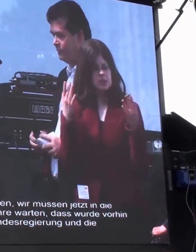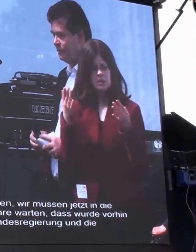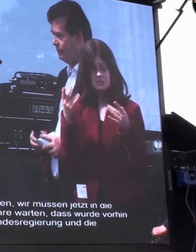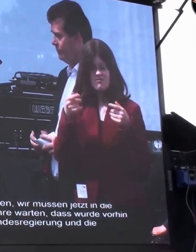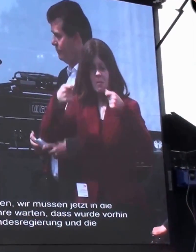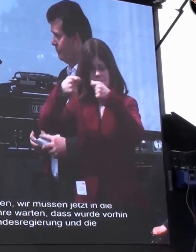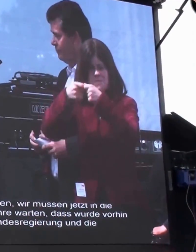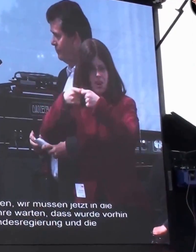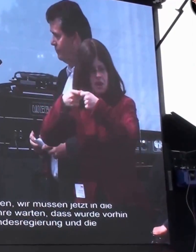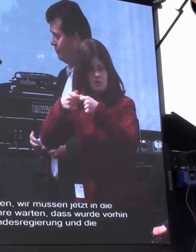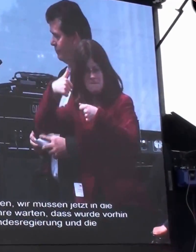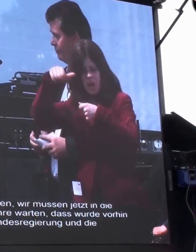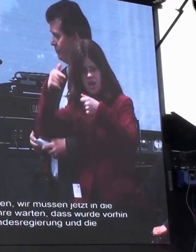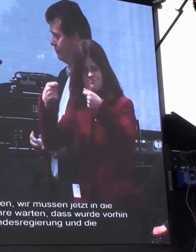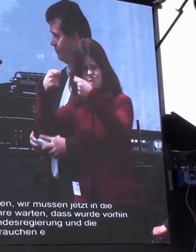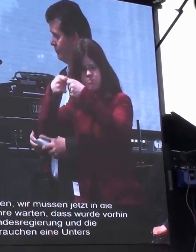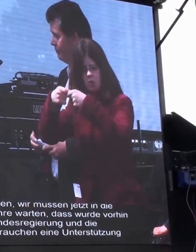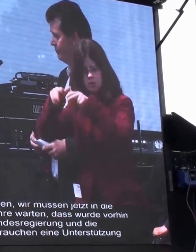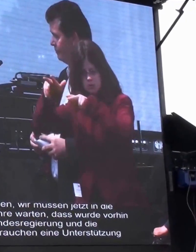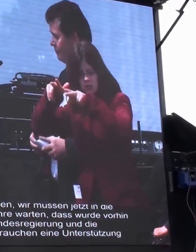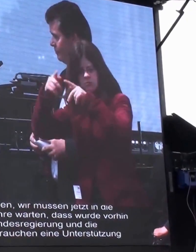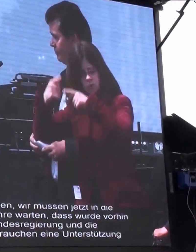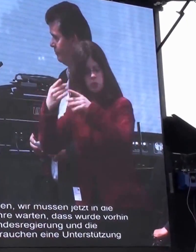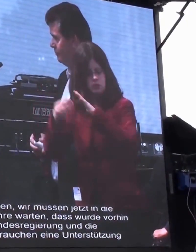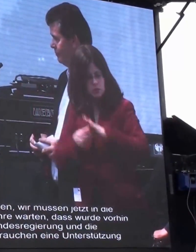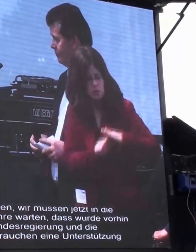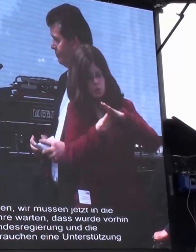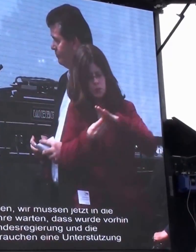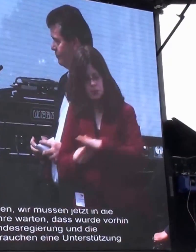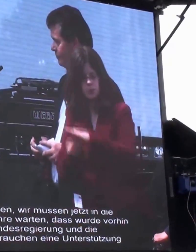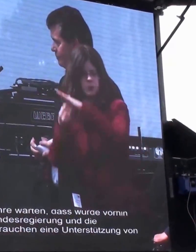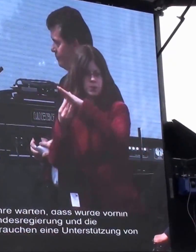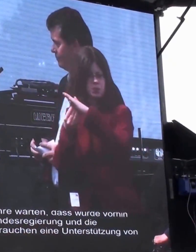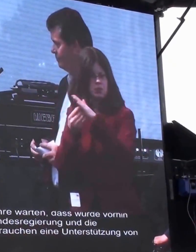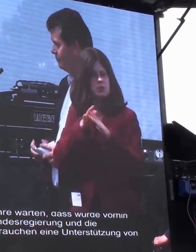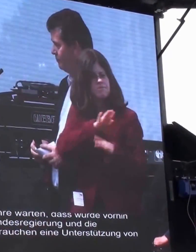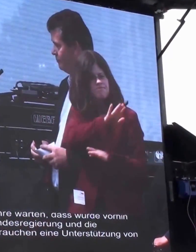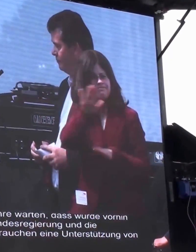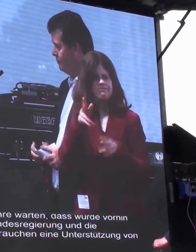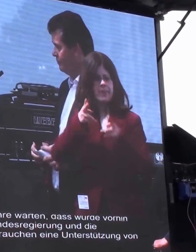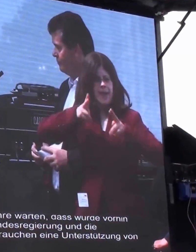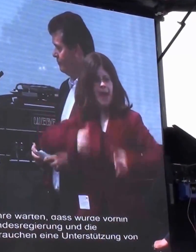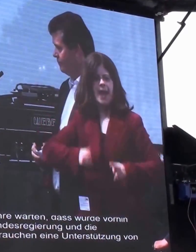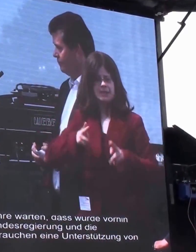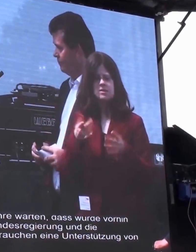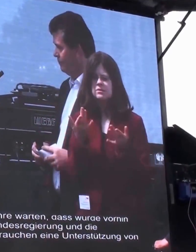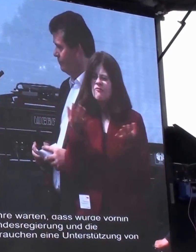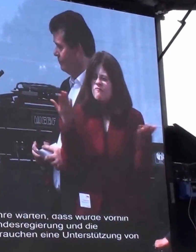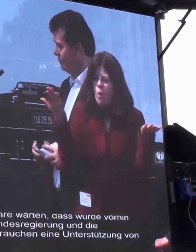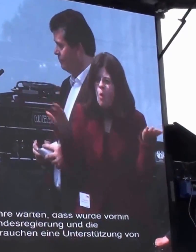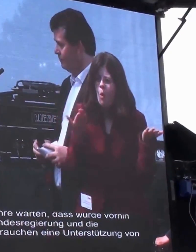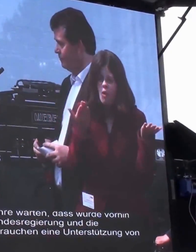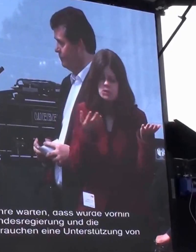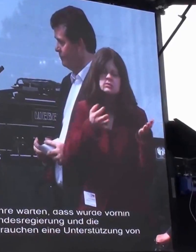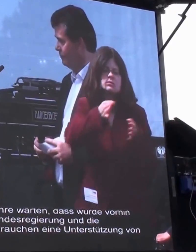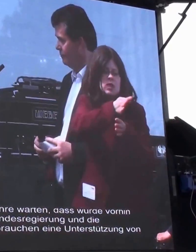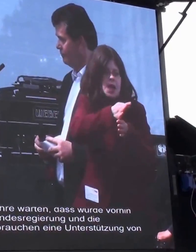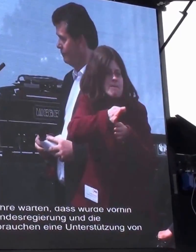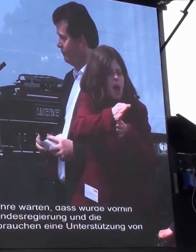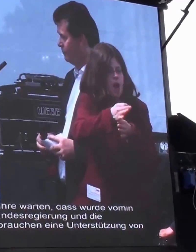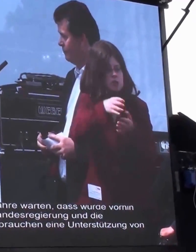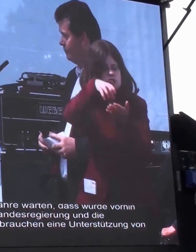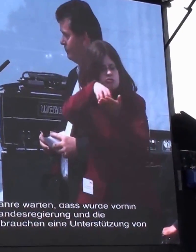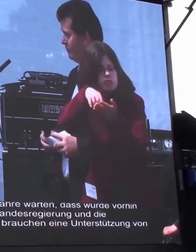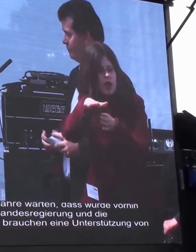Berlin und durch Berlin. Und wir wollen vor Ort umsetzen, denn die Rechte, die wir haben, die sind in den Gemeinden und in den Städten. Dort werden sie